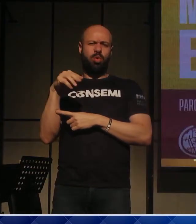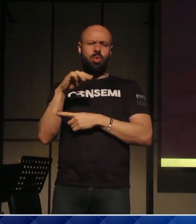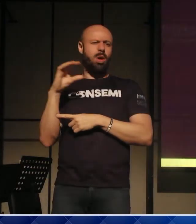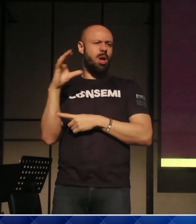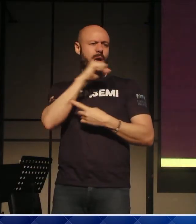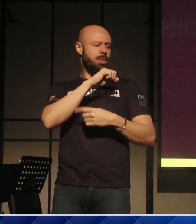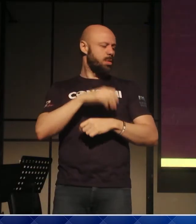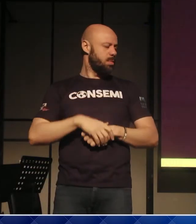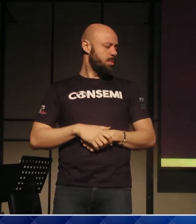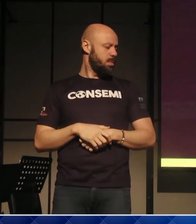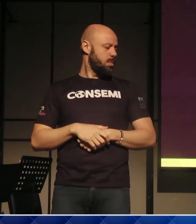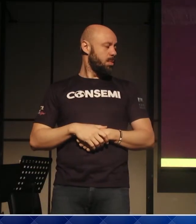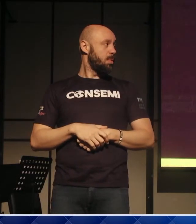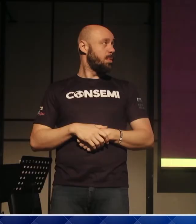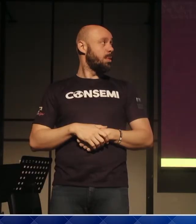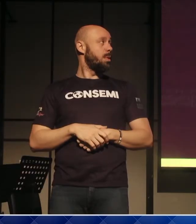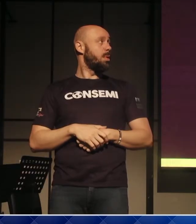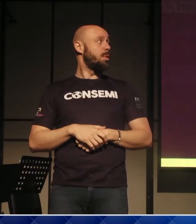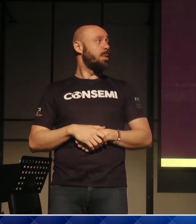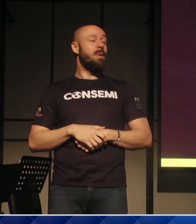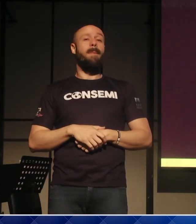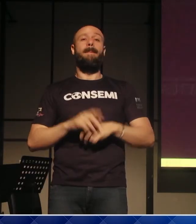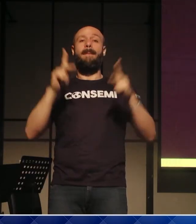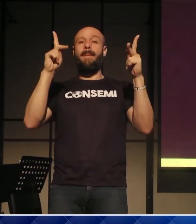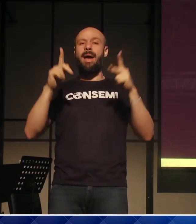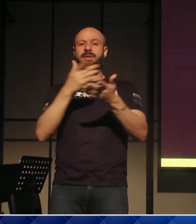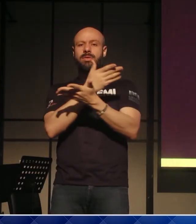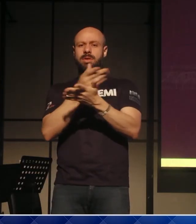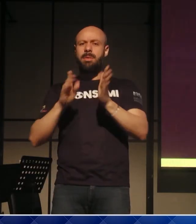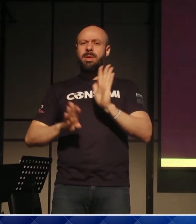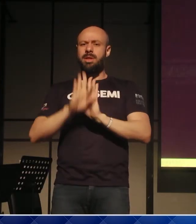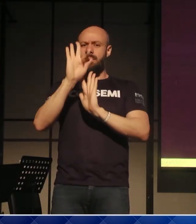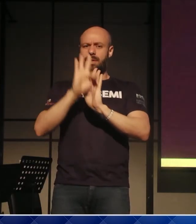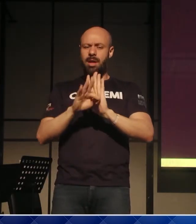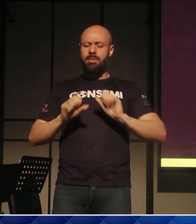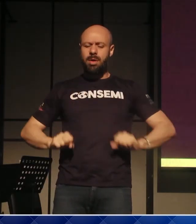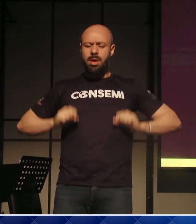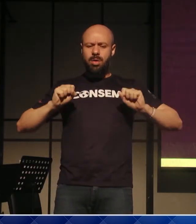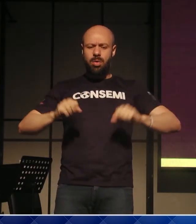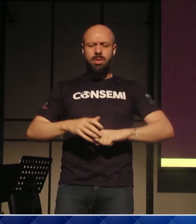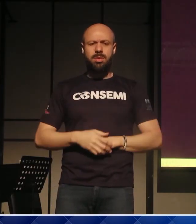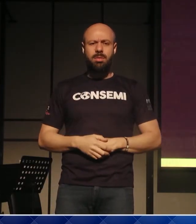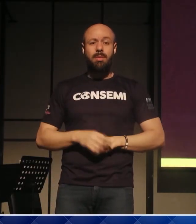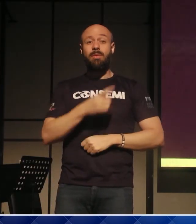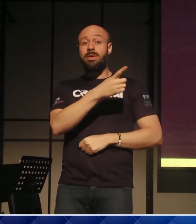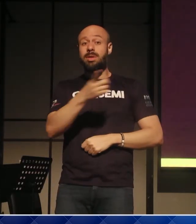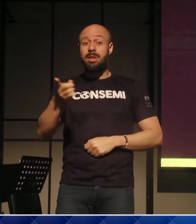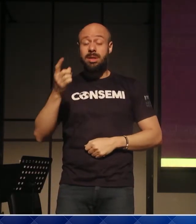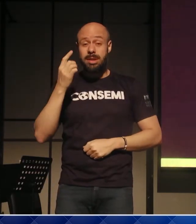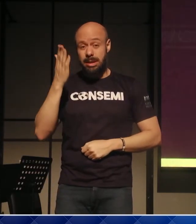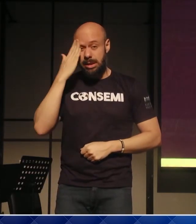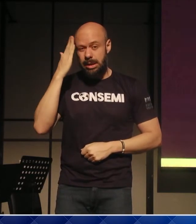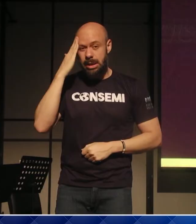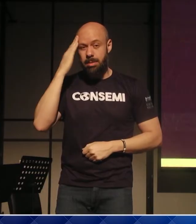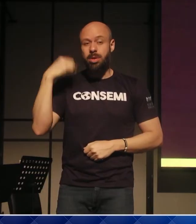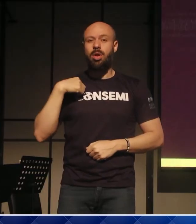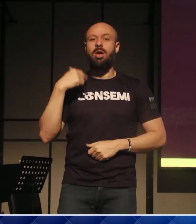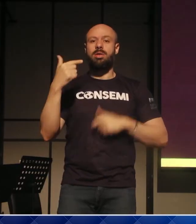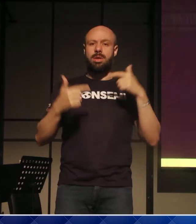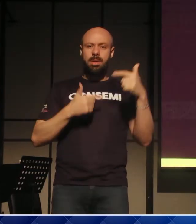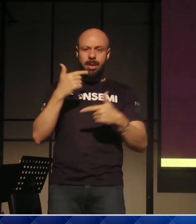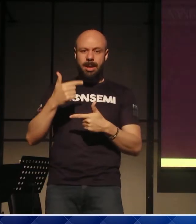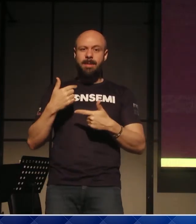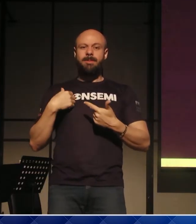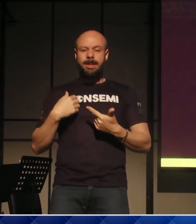essa igreja... Irmãos da Igreja Batista Filadélfia de Canoas. Como vocês bem sabem, a gente passou por um momento